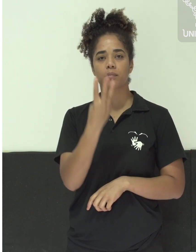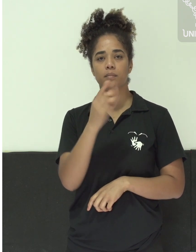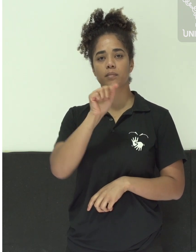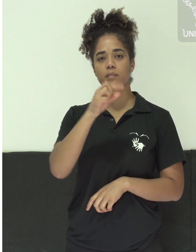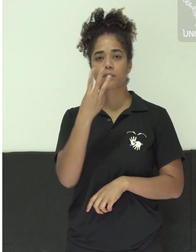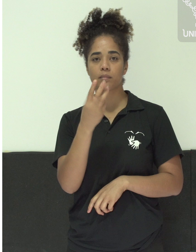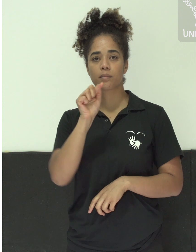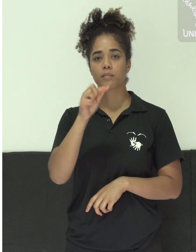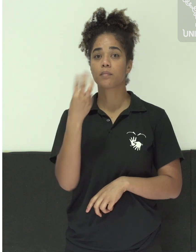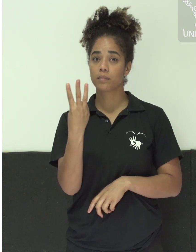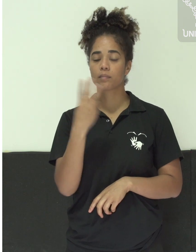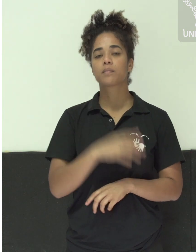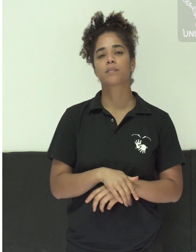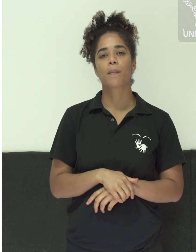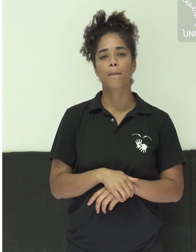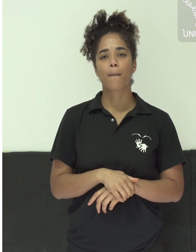7.3.3.3.